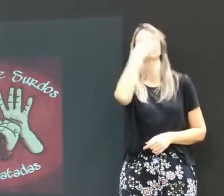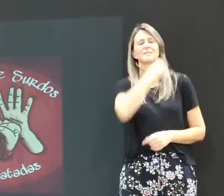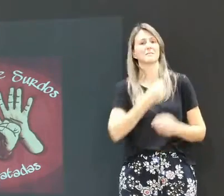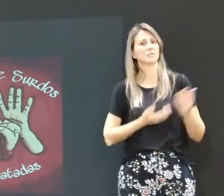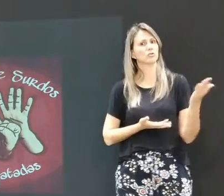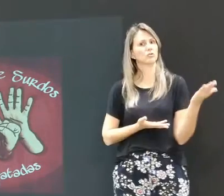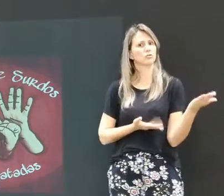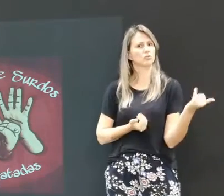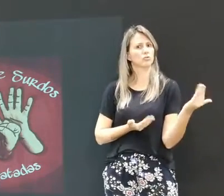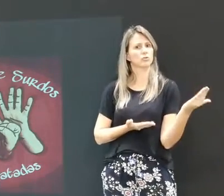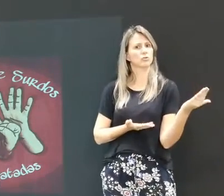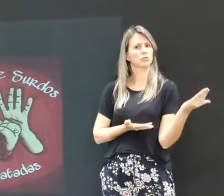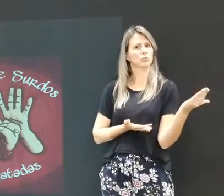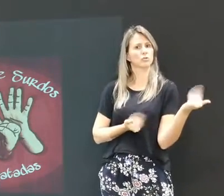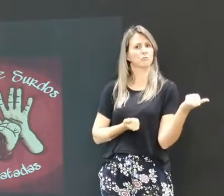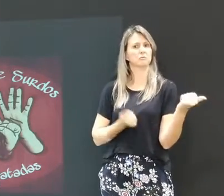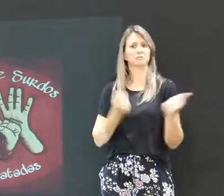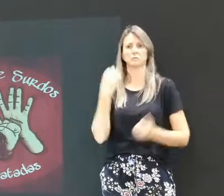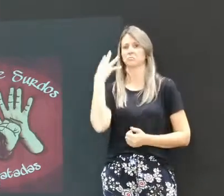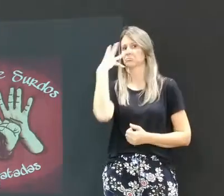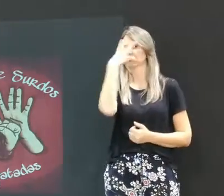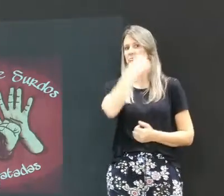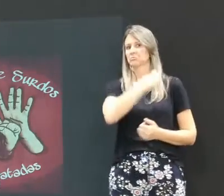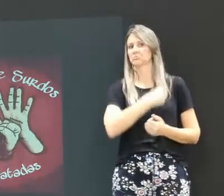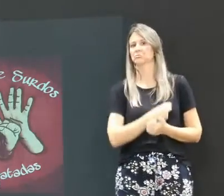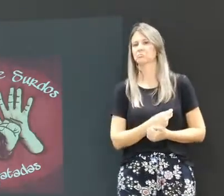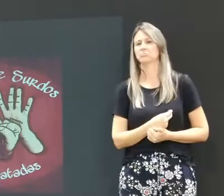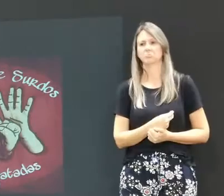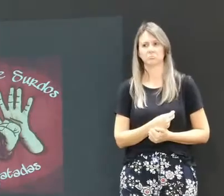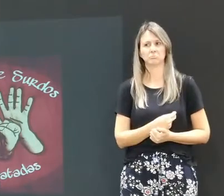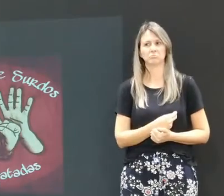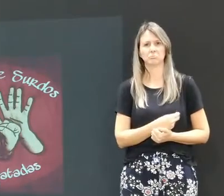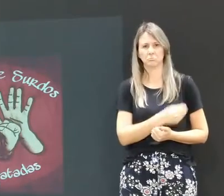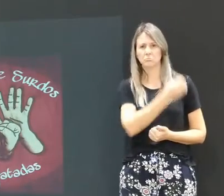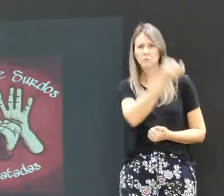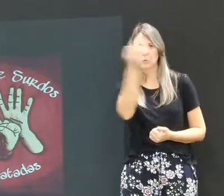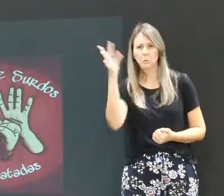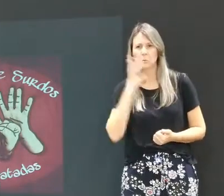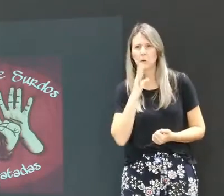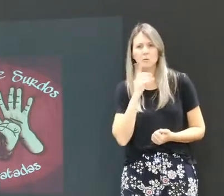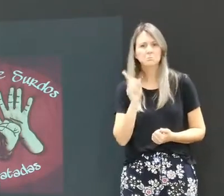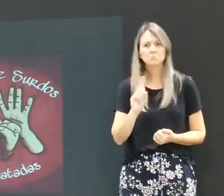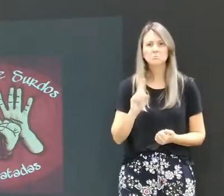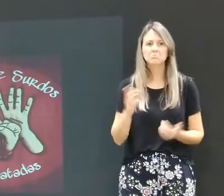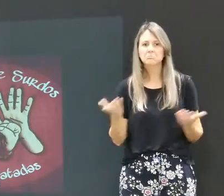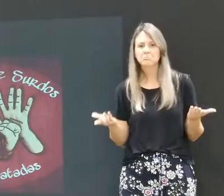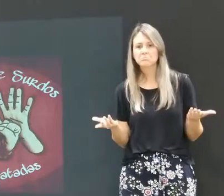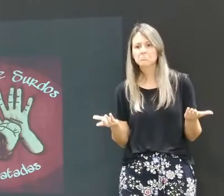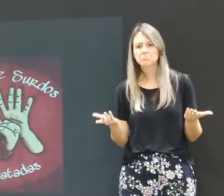uma história espetacular de um jovem, um rapaz jovem. Vocês conhecem ou não conhecem?